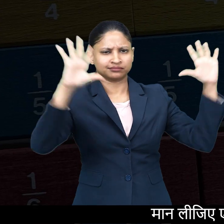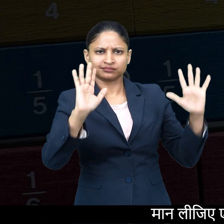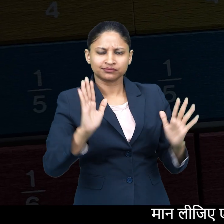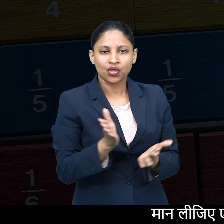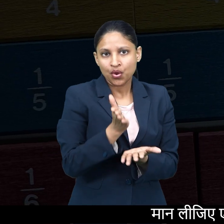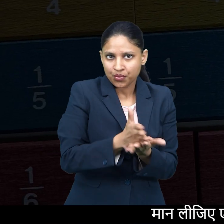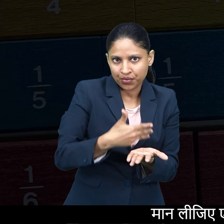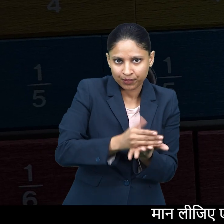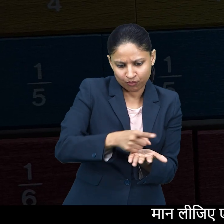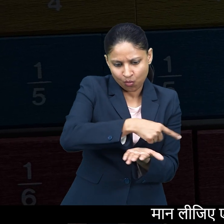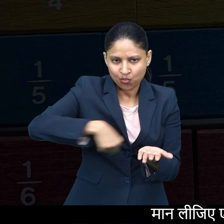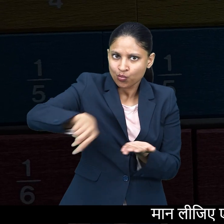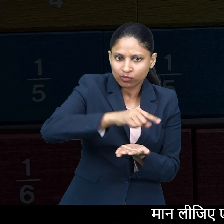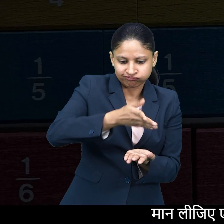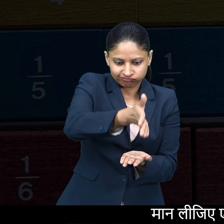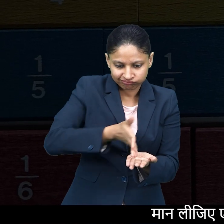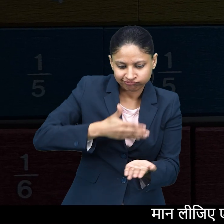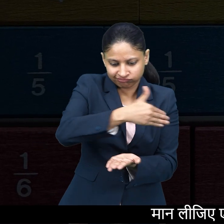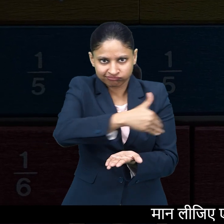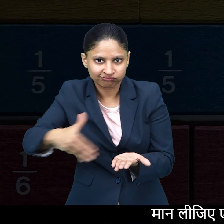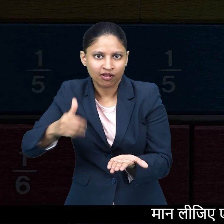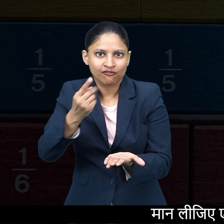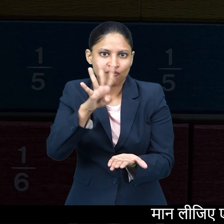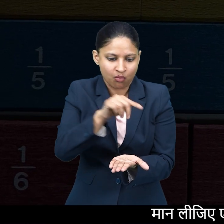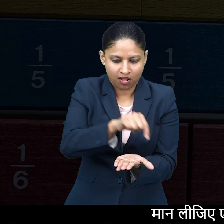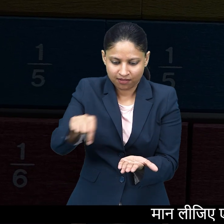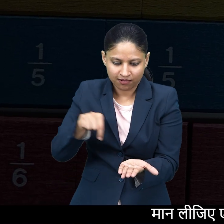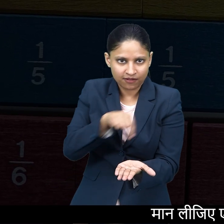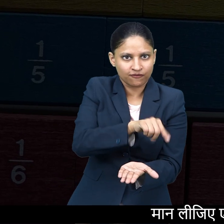मान लीजिए एक केक को 4 टुकड़ों में काटा गया है।